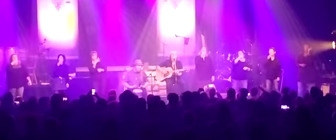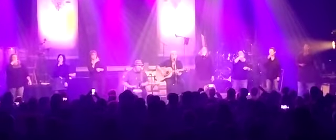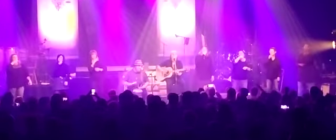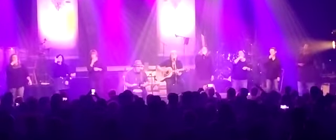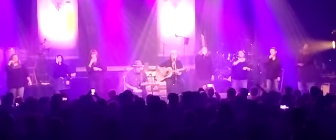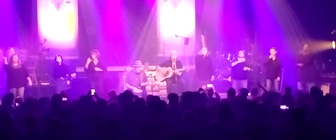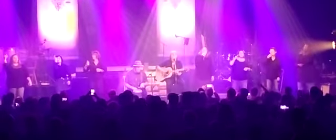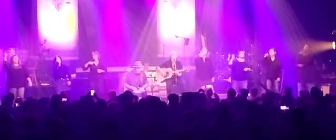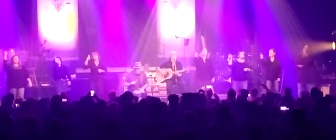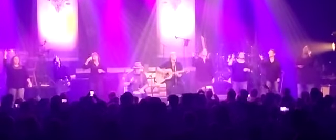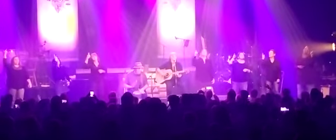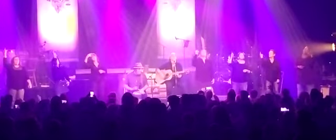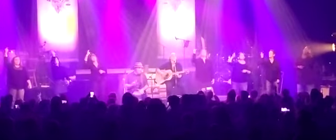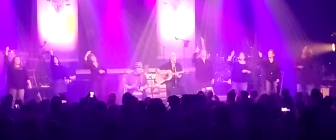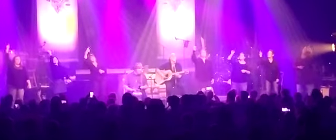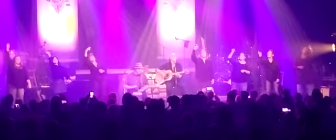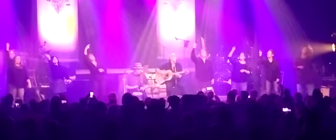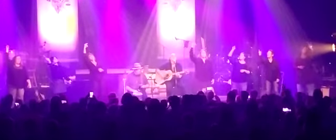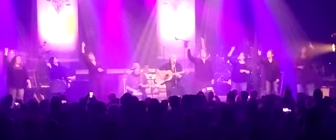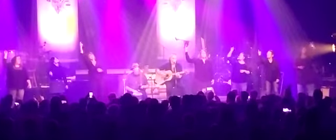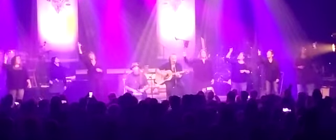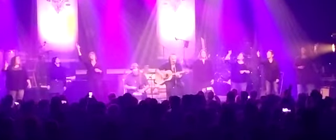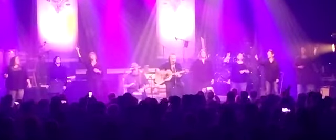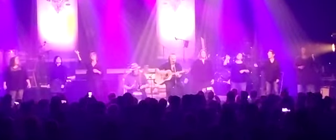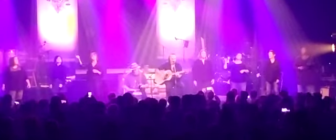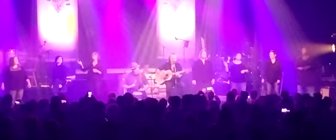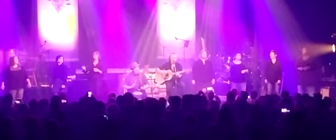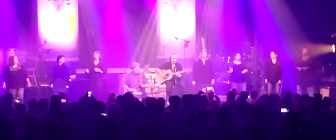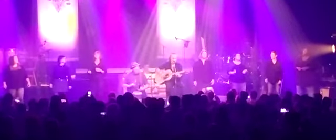de profiter.